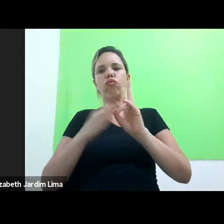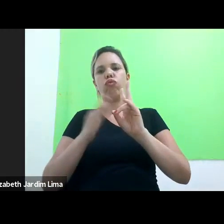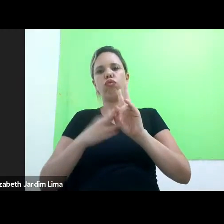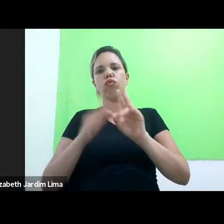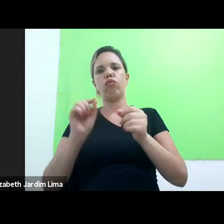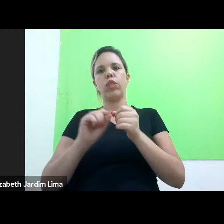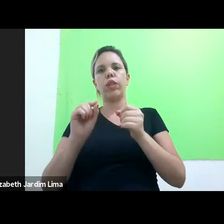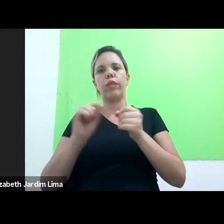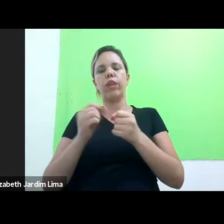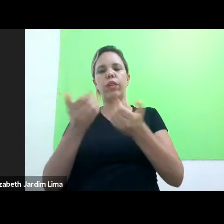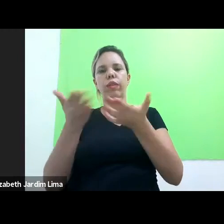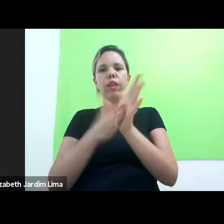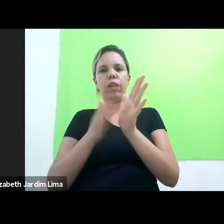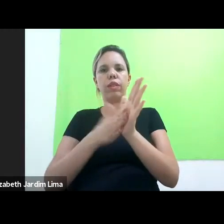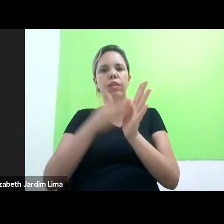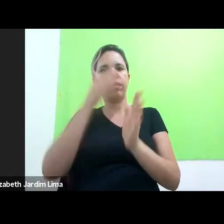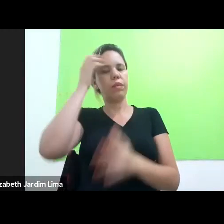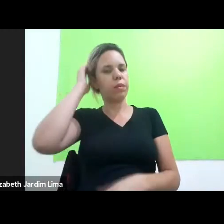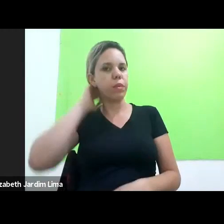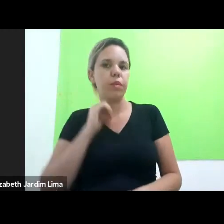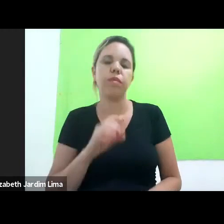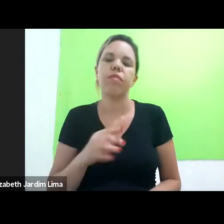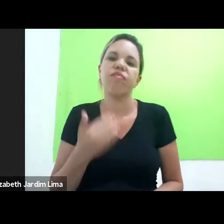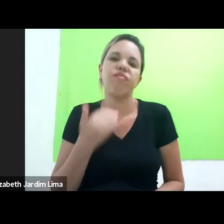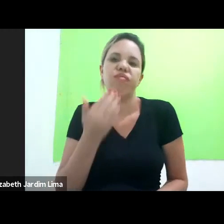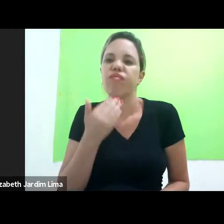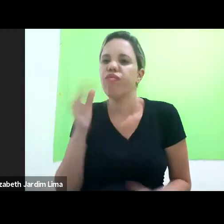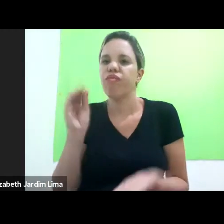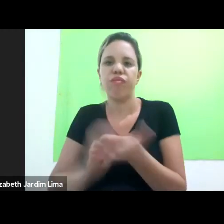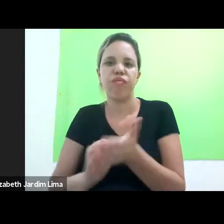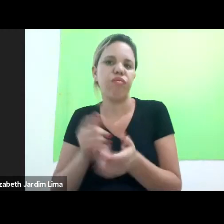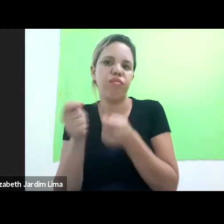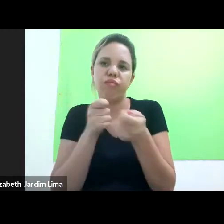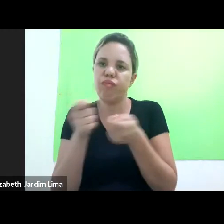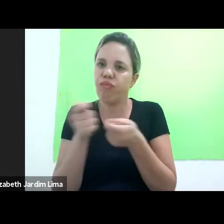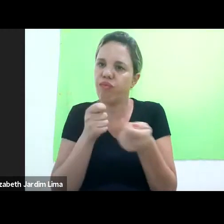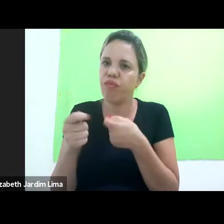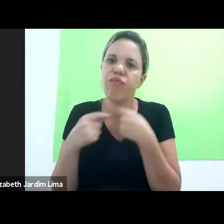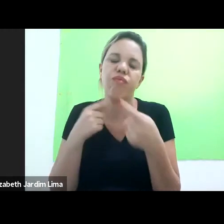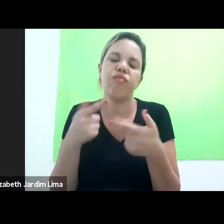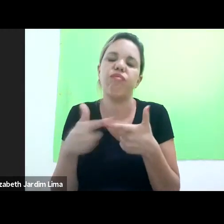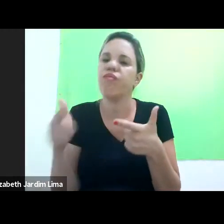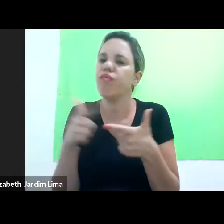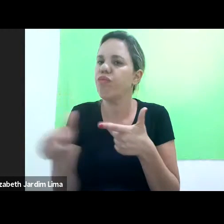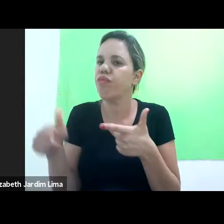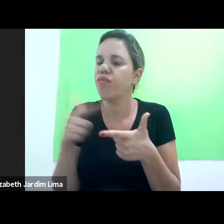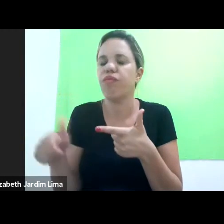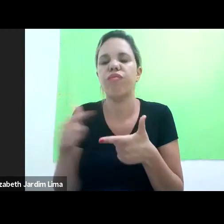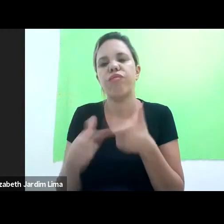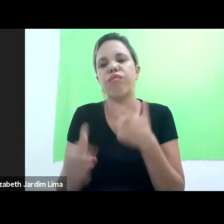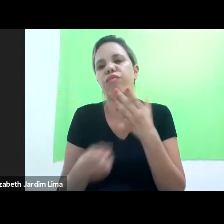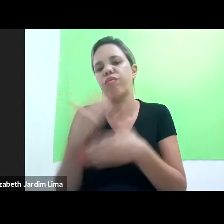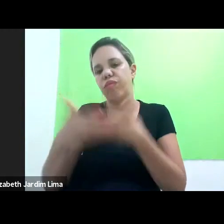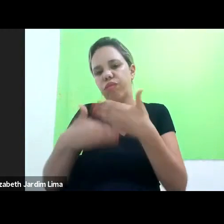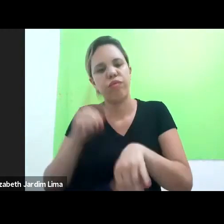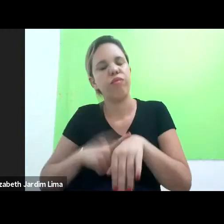foi oferecido era insuficiente para lidar com as questões que a todo